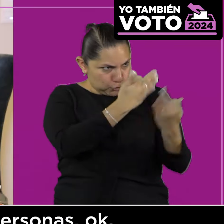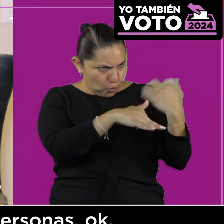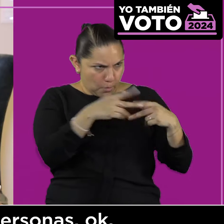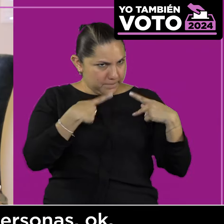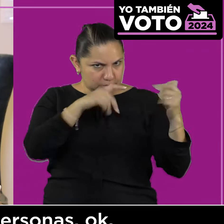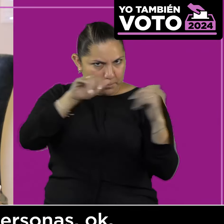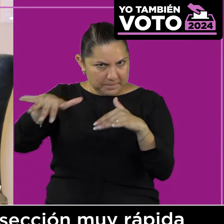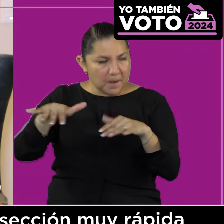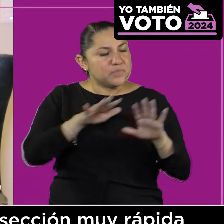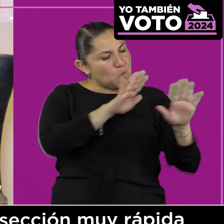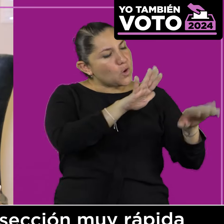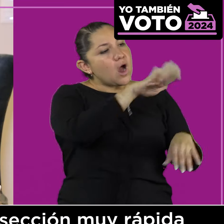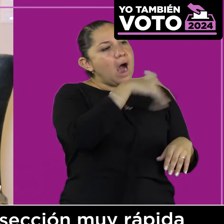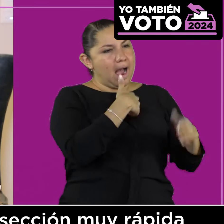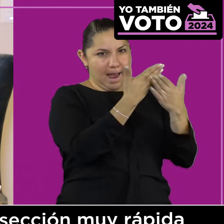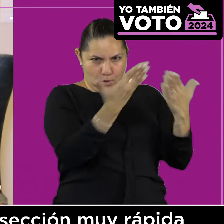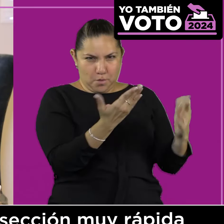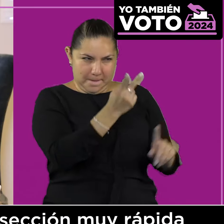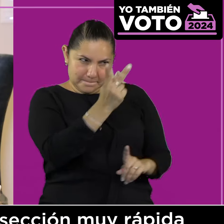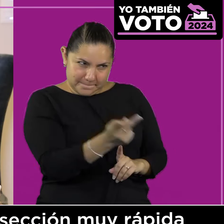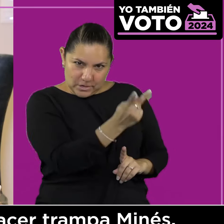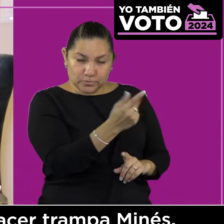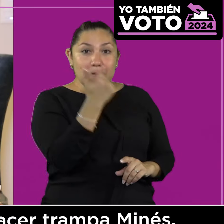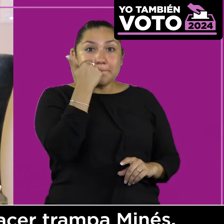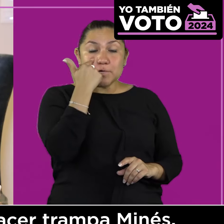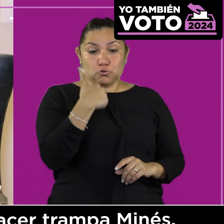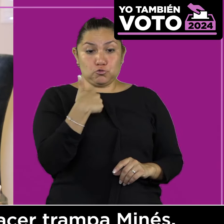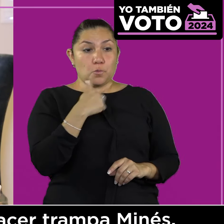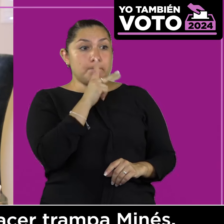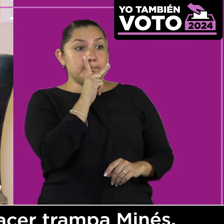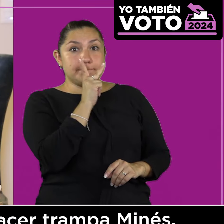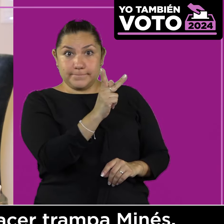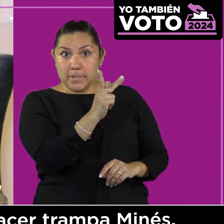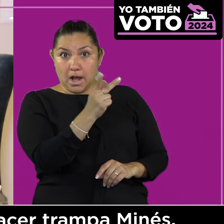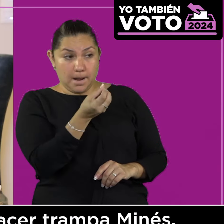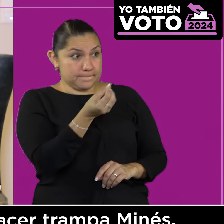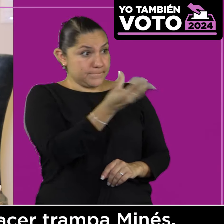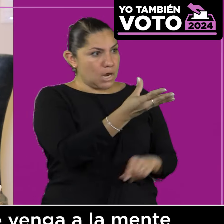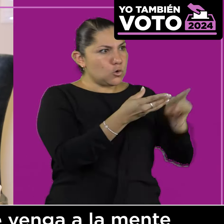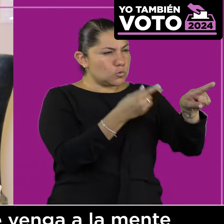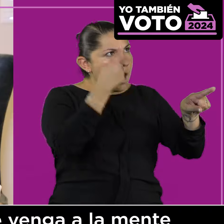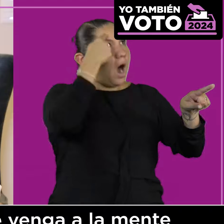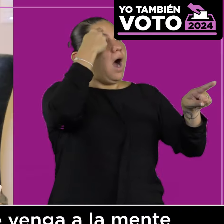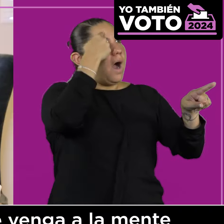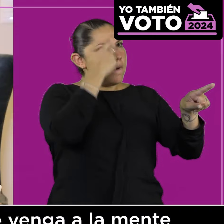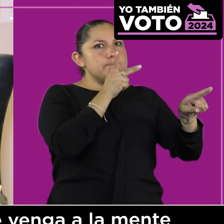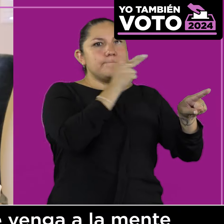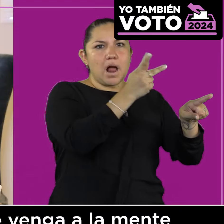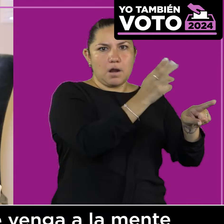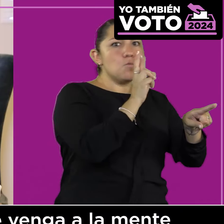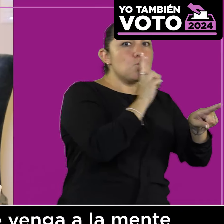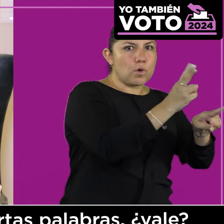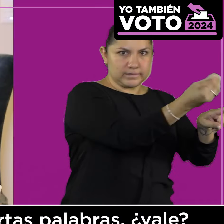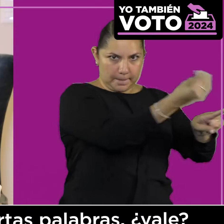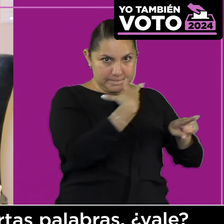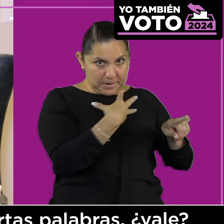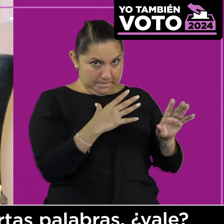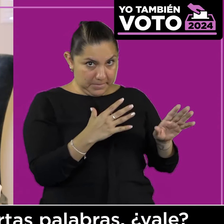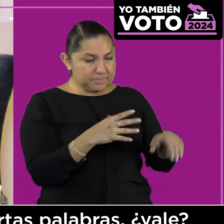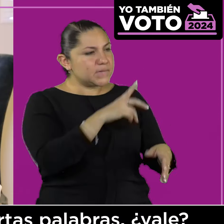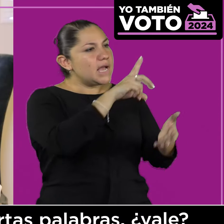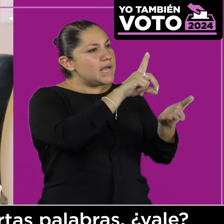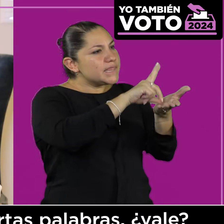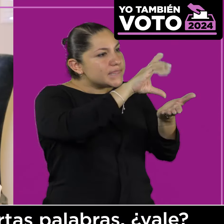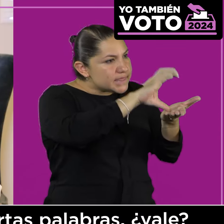las personas Okay ahora Esta es una sección muy rápida y tienes que no hacer tramp lo primero que te venga a la mente cuando te